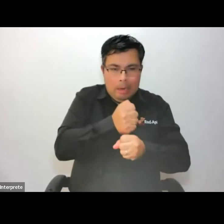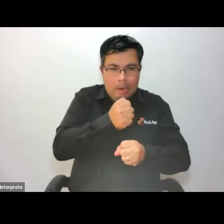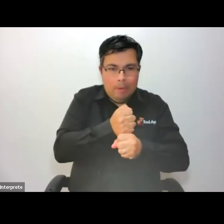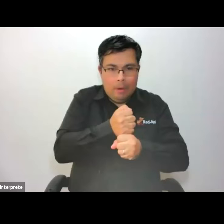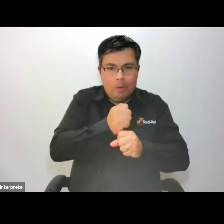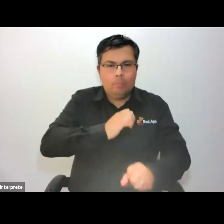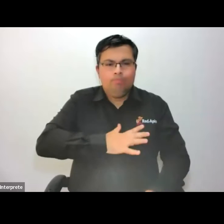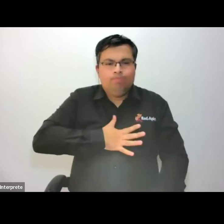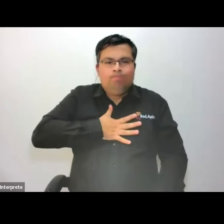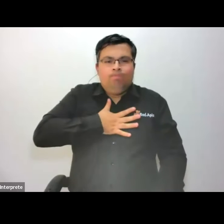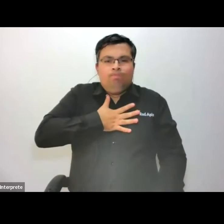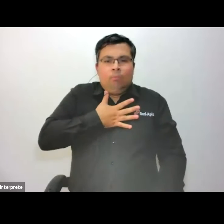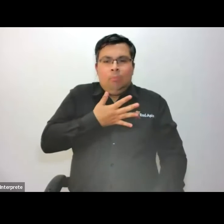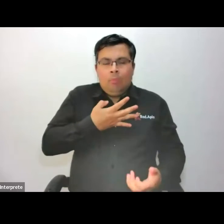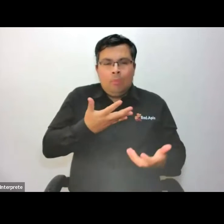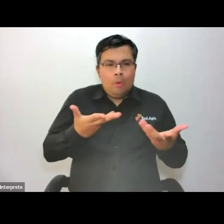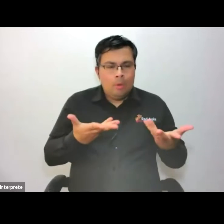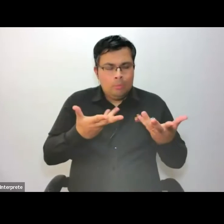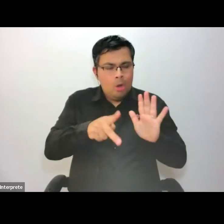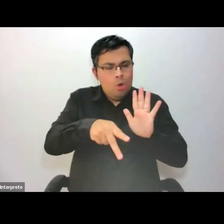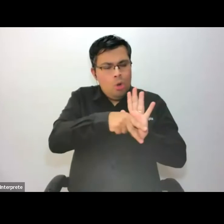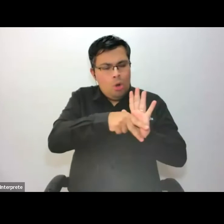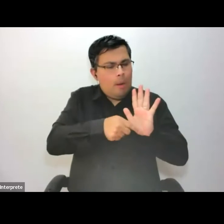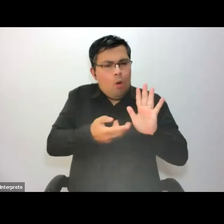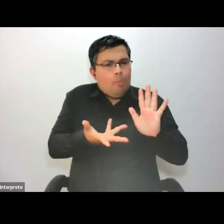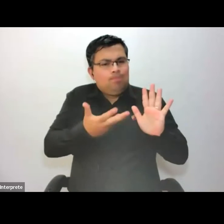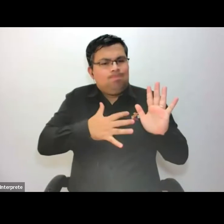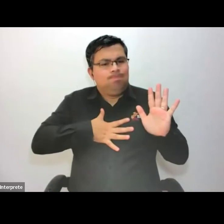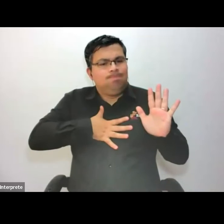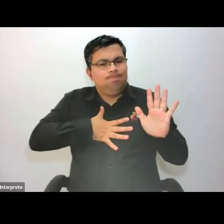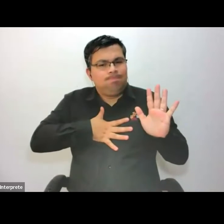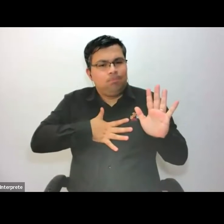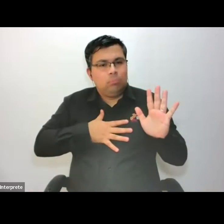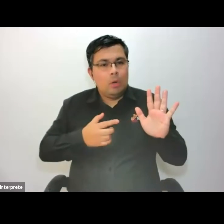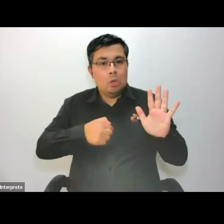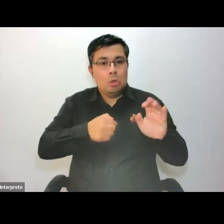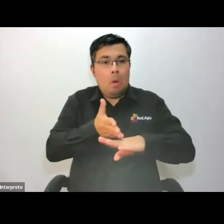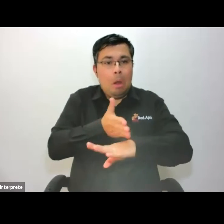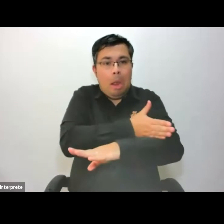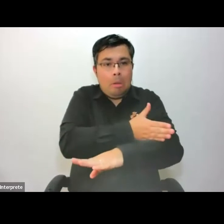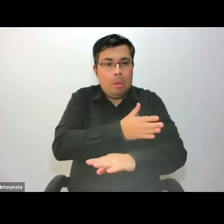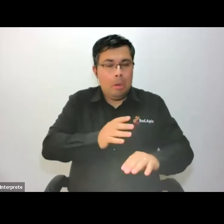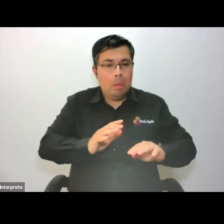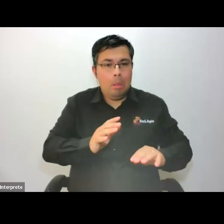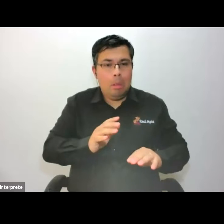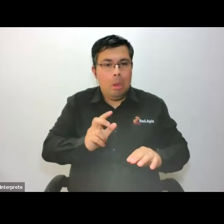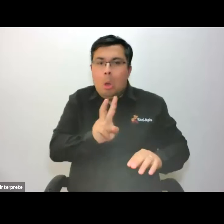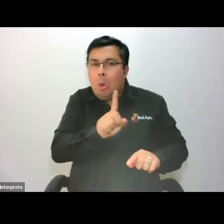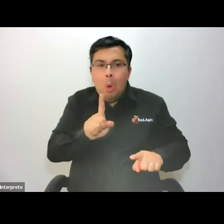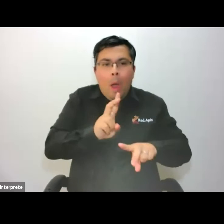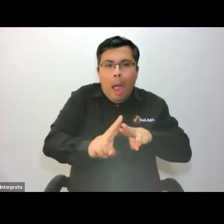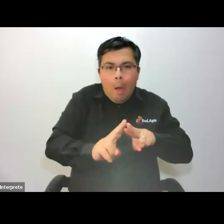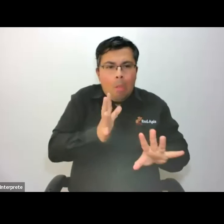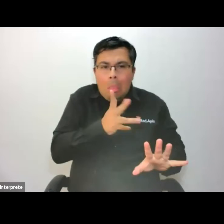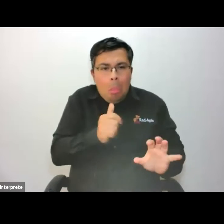colectiva de esa norma, es muy probable que no ocurra lo que sabemos que está pasando en algunas comunidades educativas, que aplicamos normas diferenciadas y